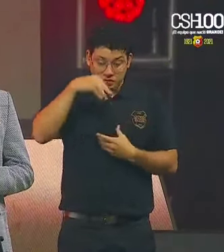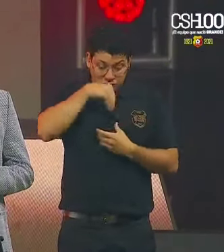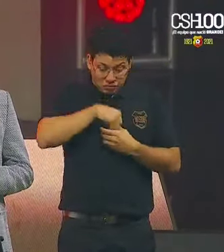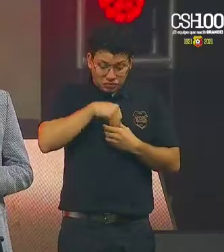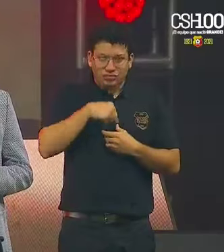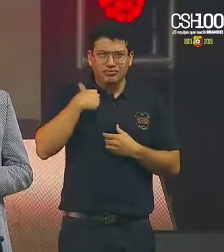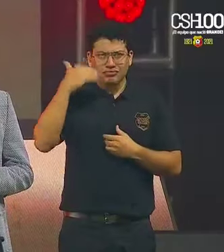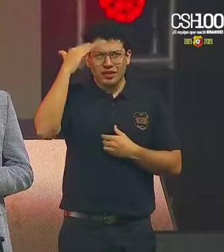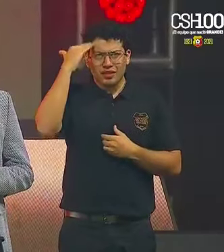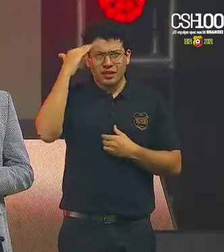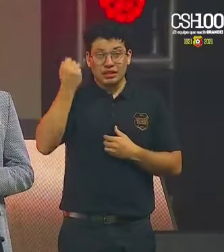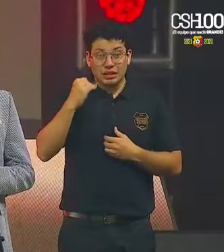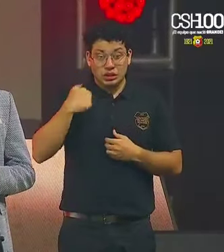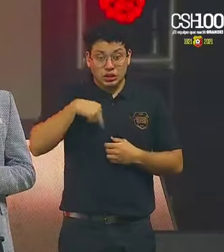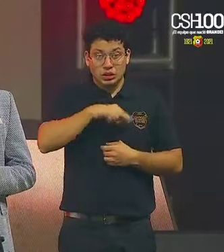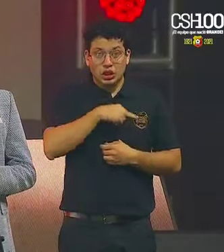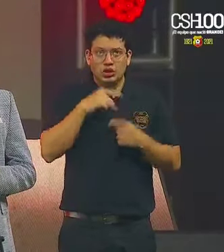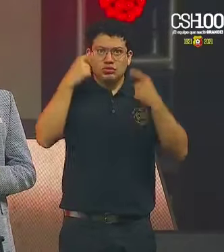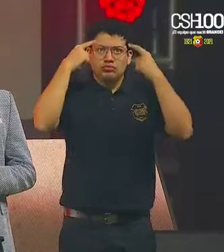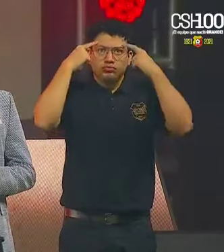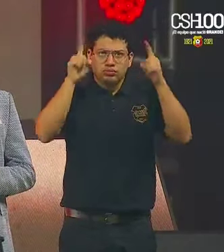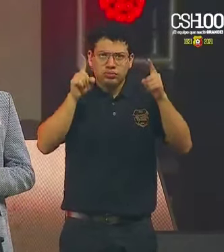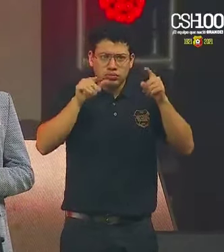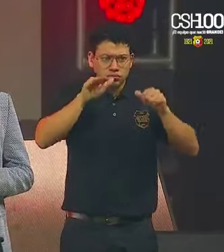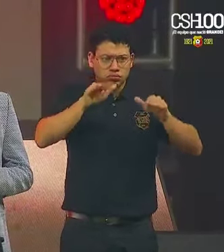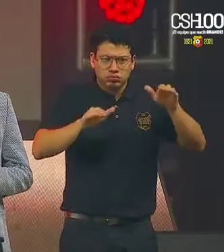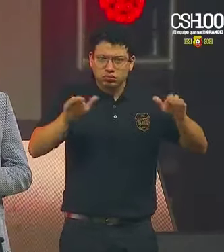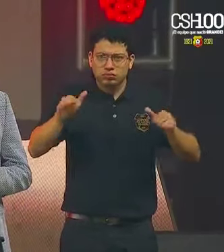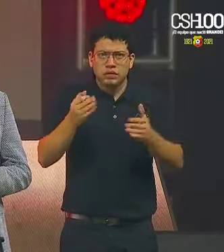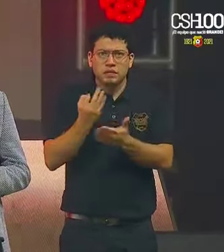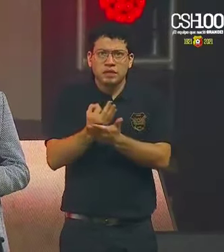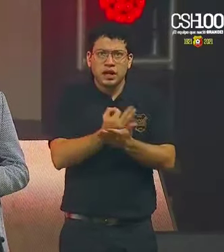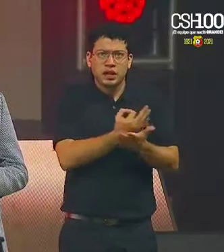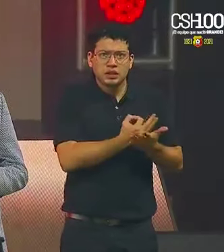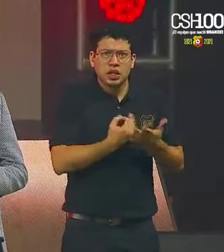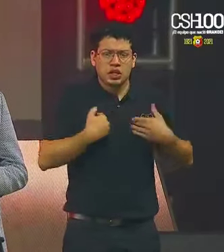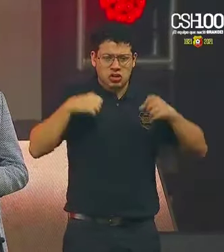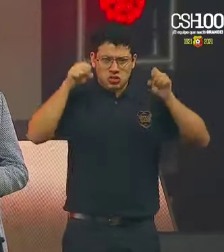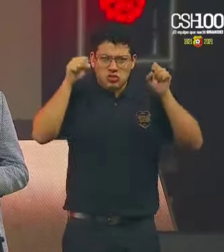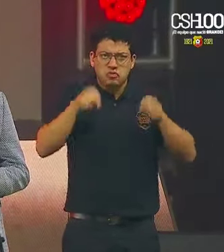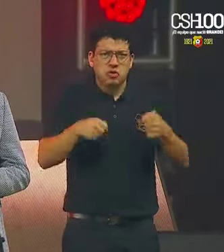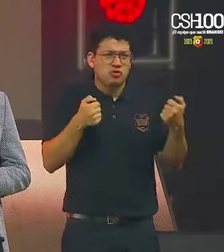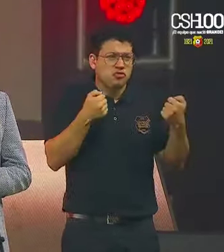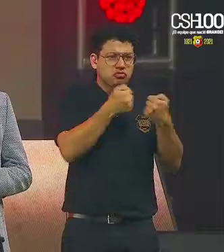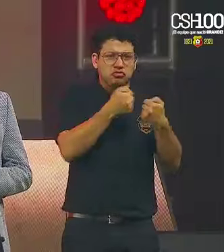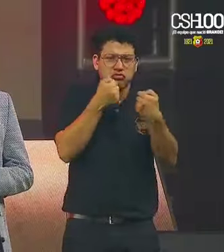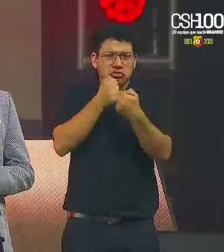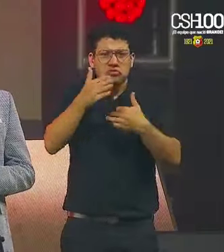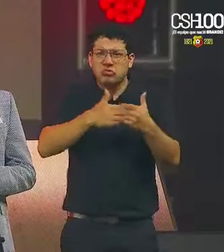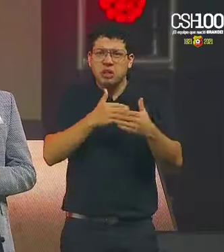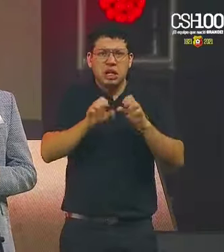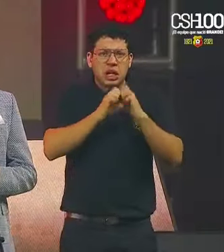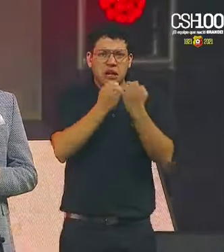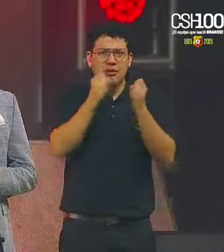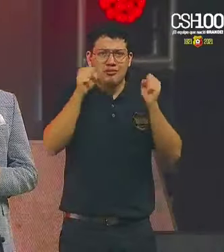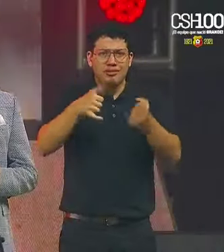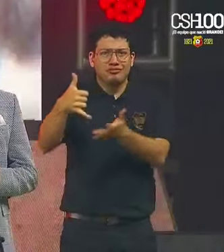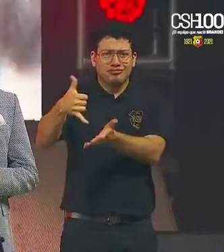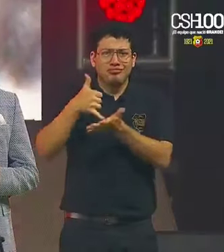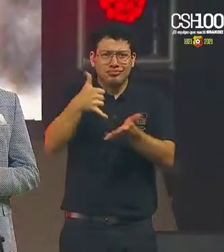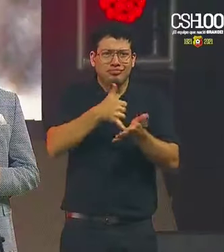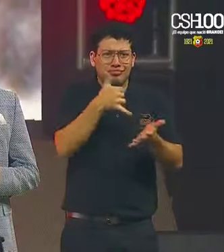que si lográbamos un equilibrio en las finanzas podríamos pelearle a cualquier equipo y ganar campeonatos. Alrededor